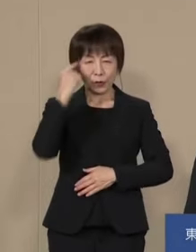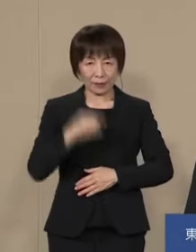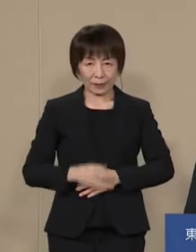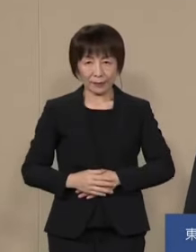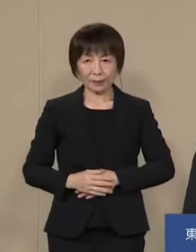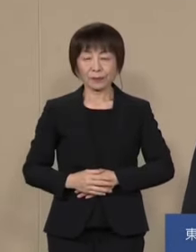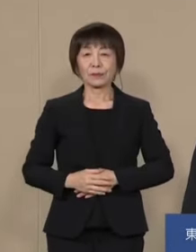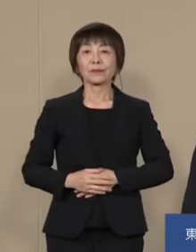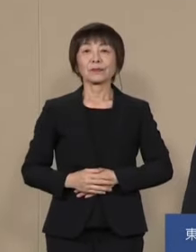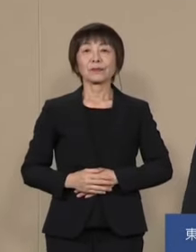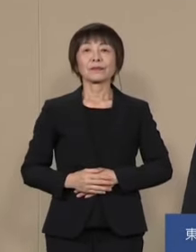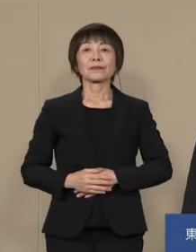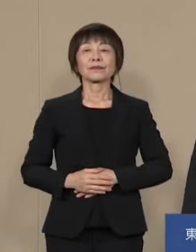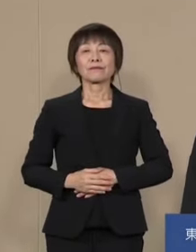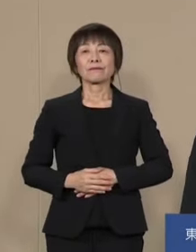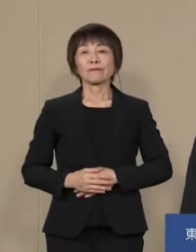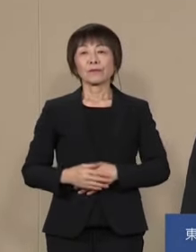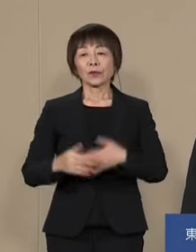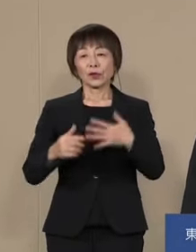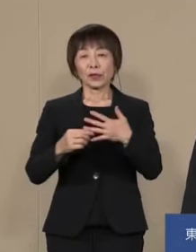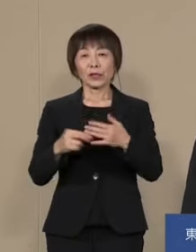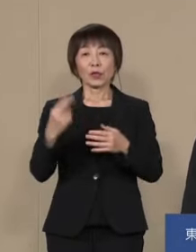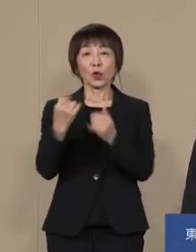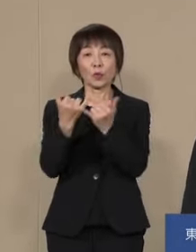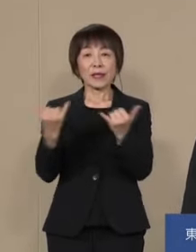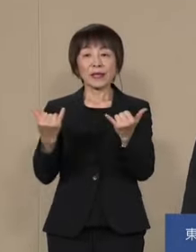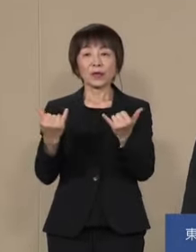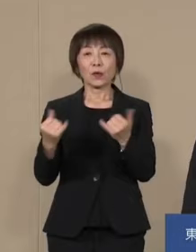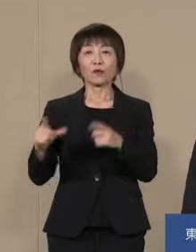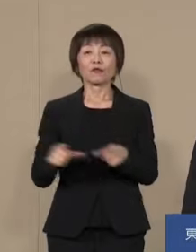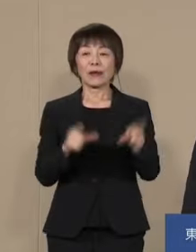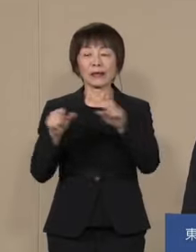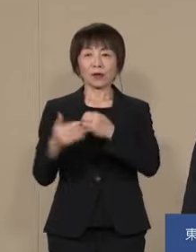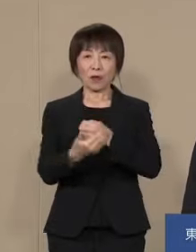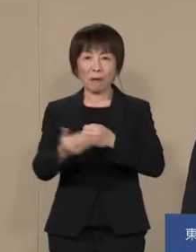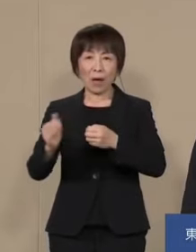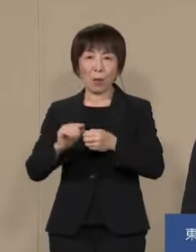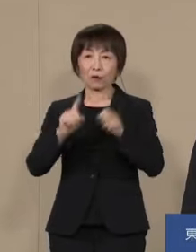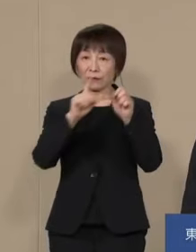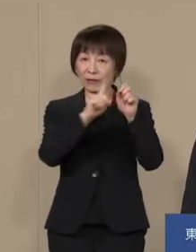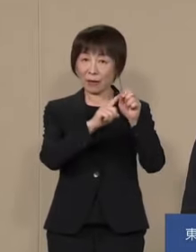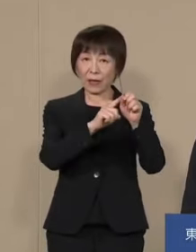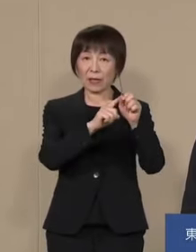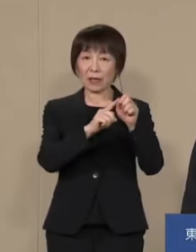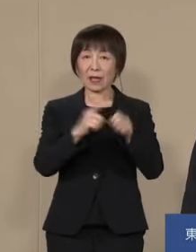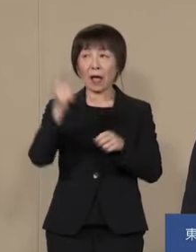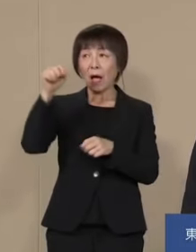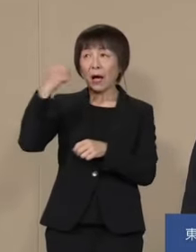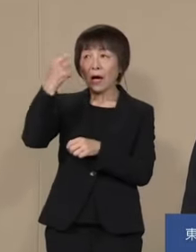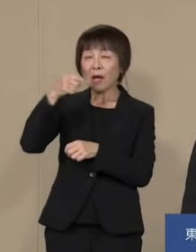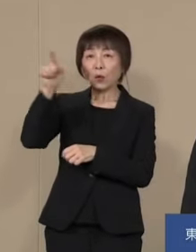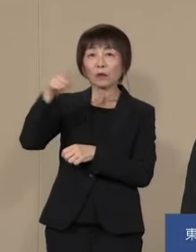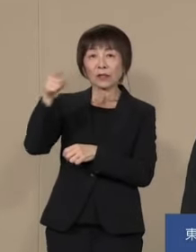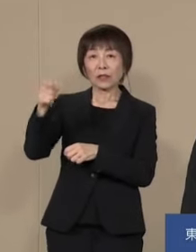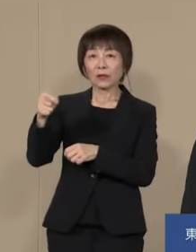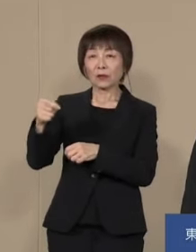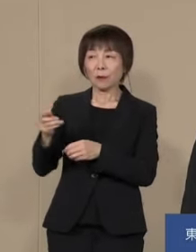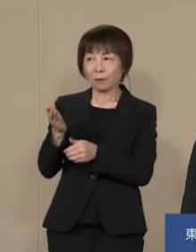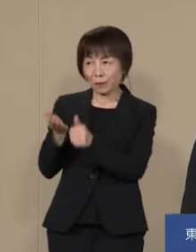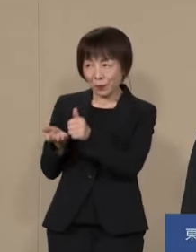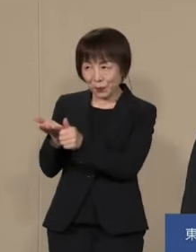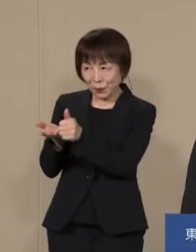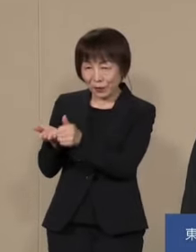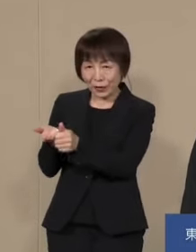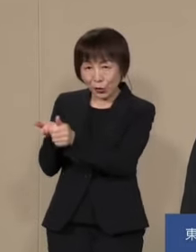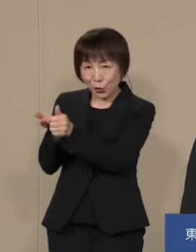おります次に都民の暮らしを守るためにですね過剰な外国人に対する遊具サービスこれ